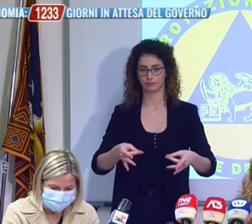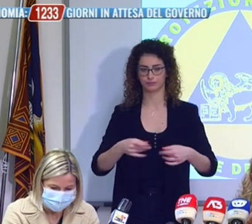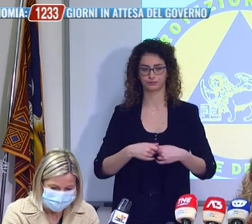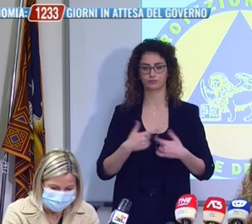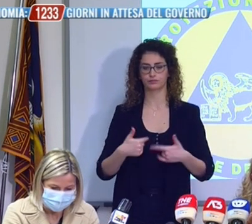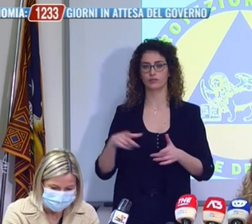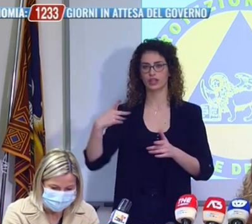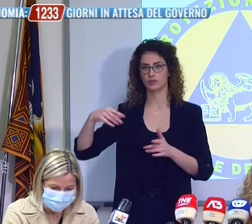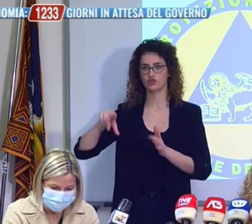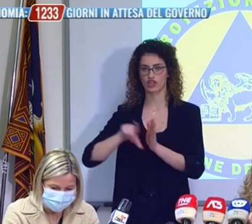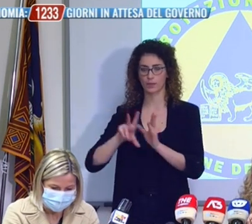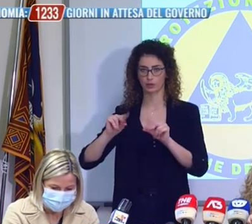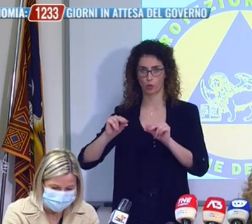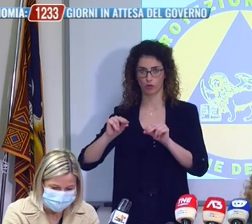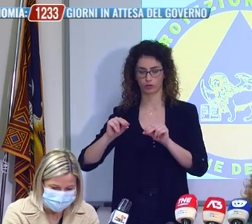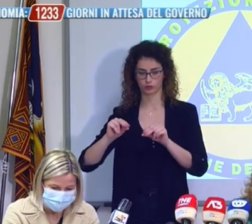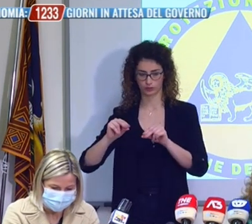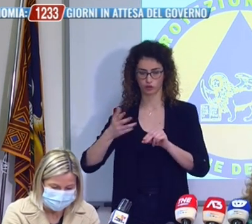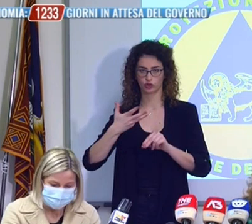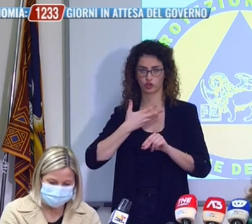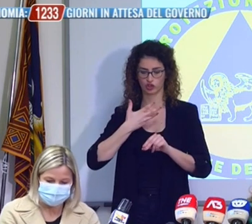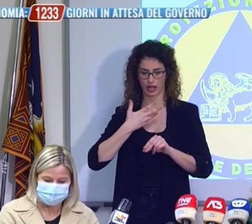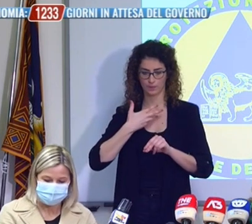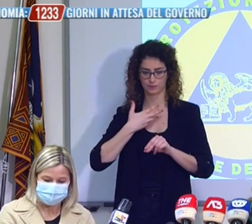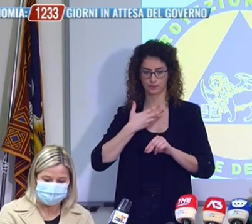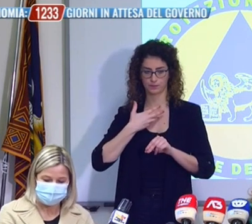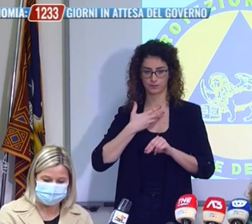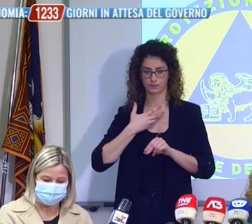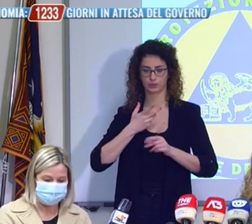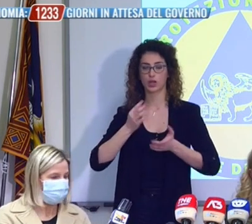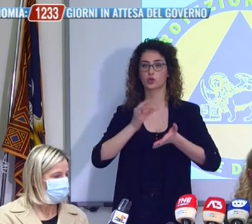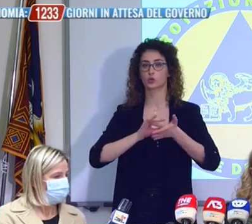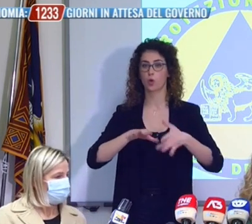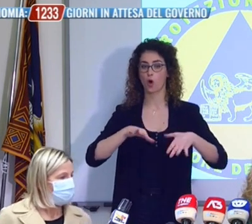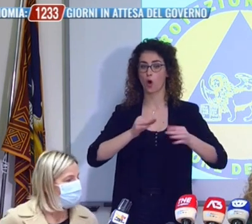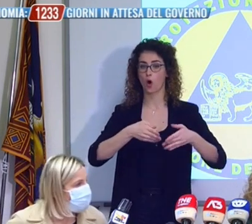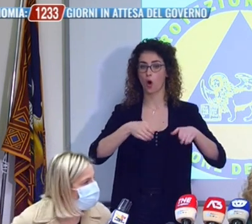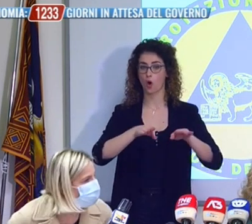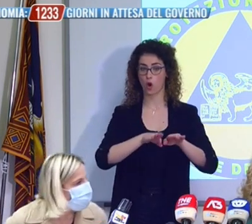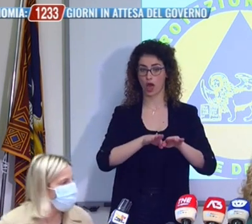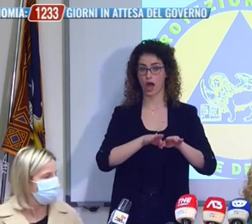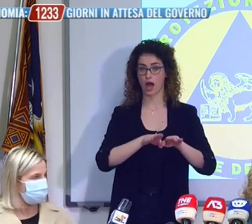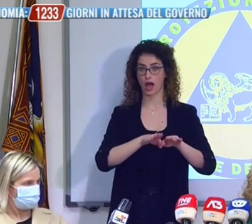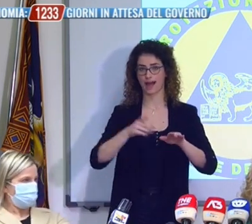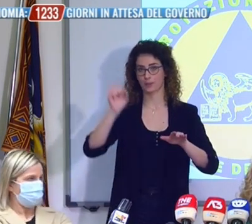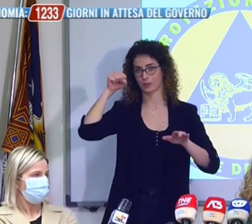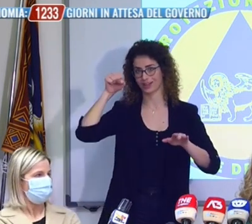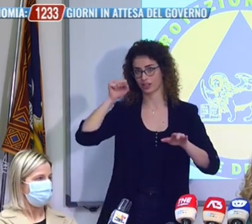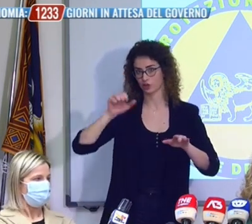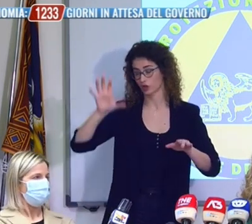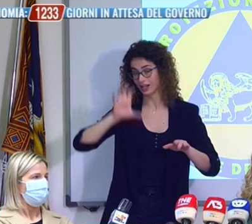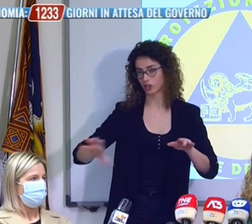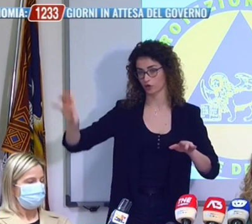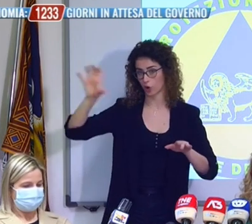nuovo DPCM prevede questo provvedimento di sospensione delle scuole a livello regionale